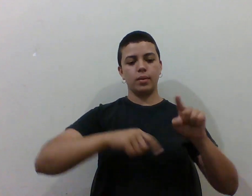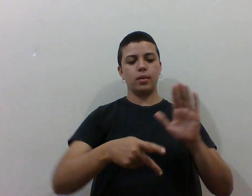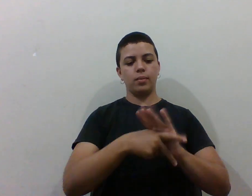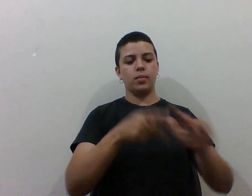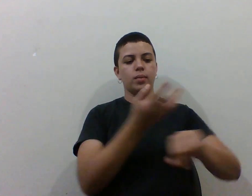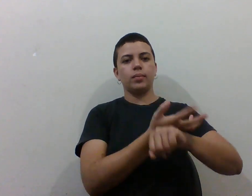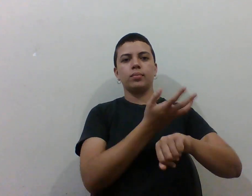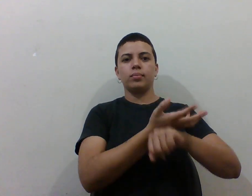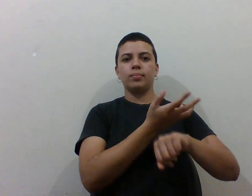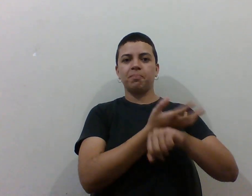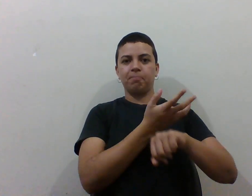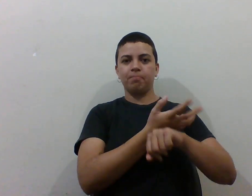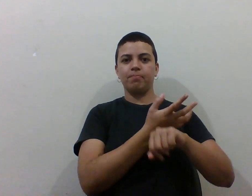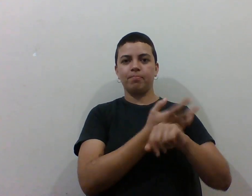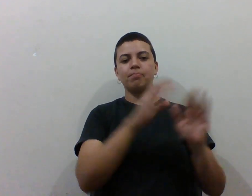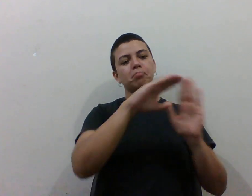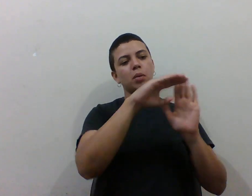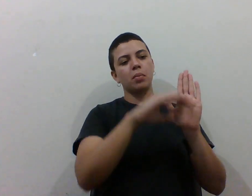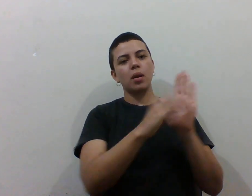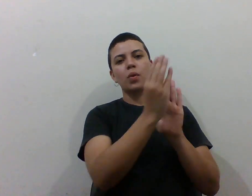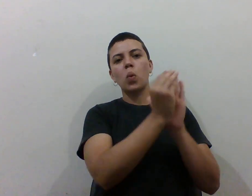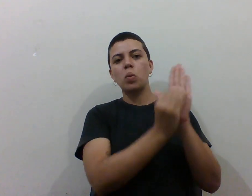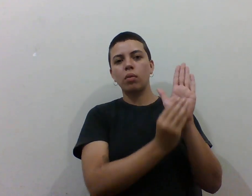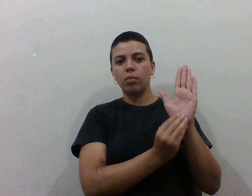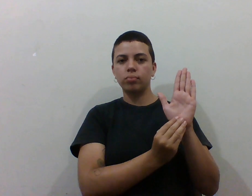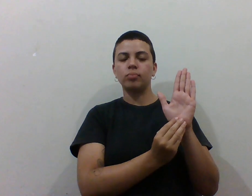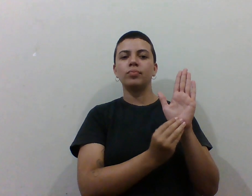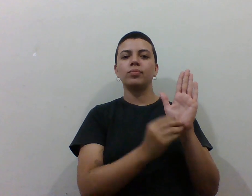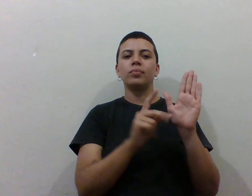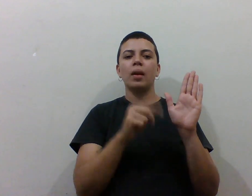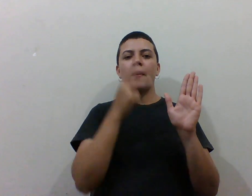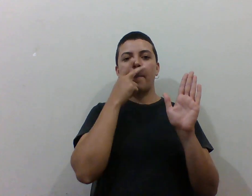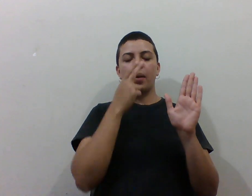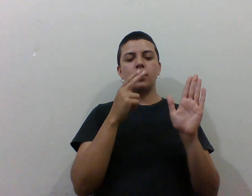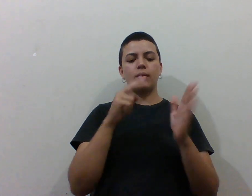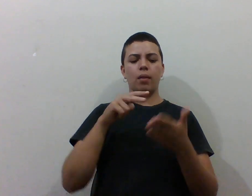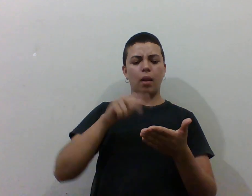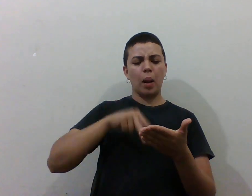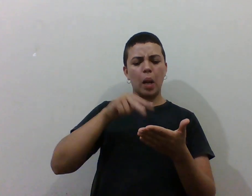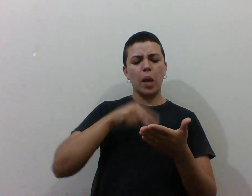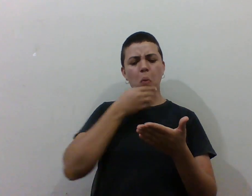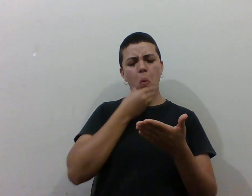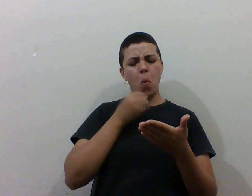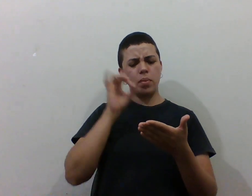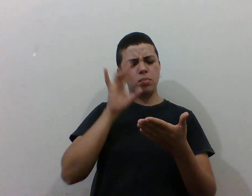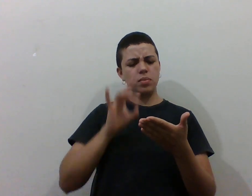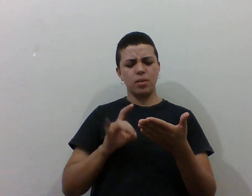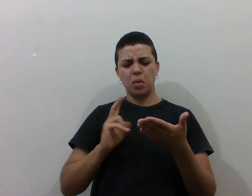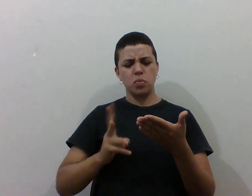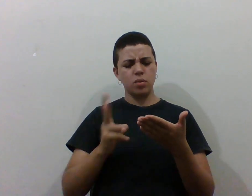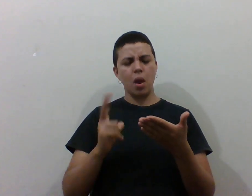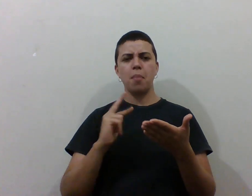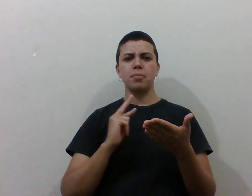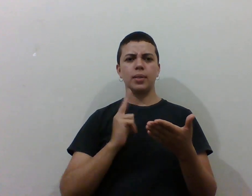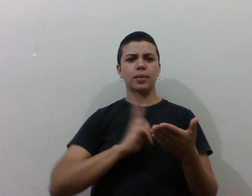com isso é sair de um padrão de colonialidade leituras de homens brancos cis e heteronormativos de formação